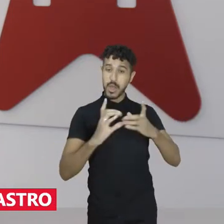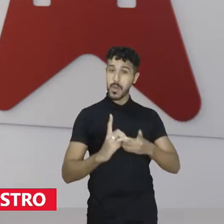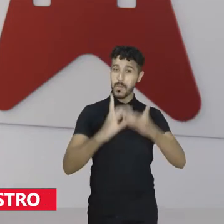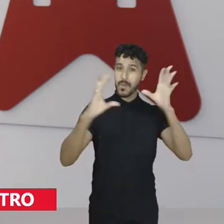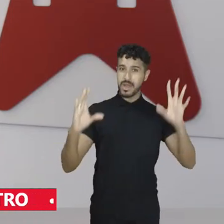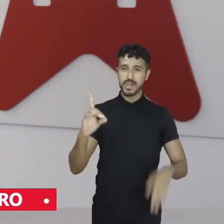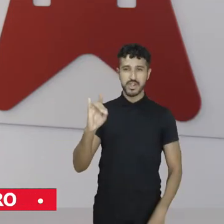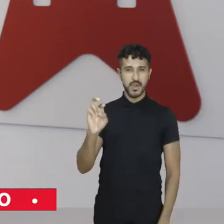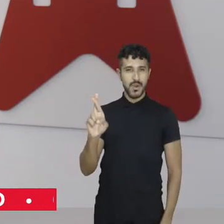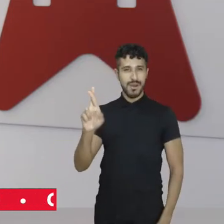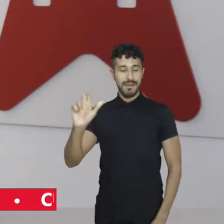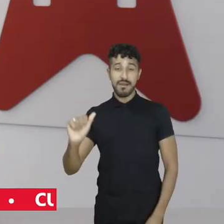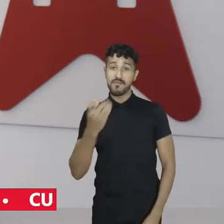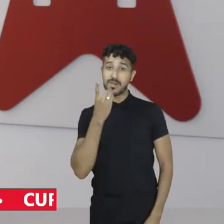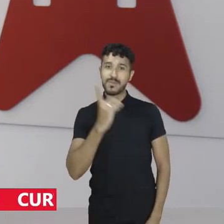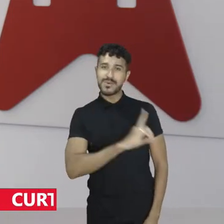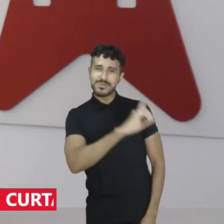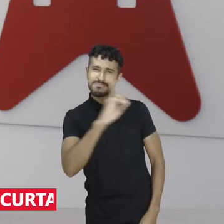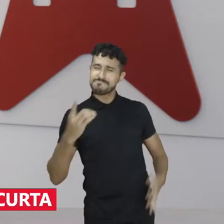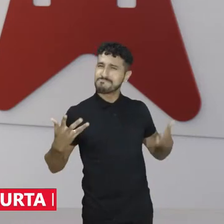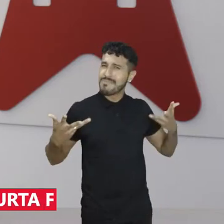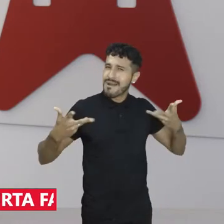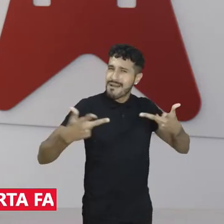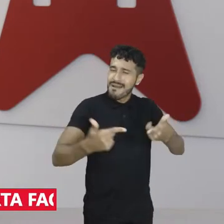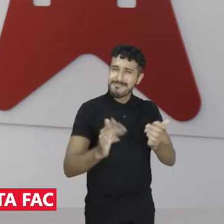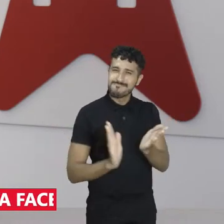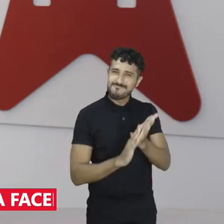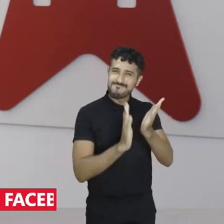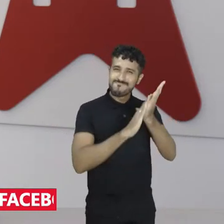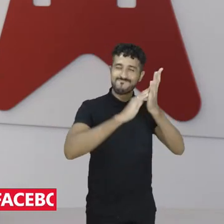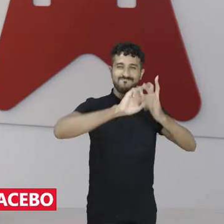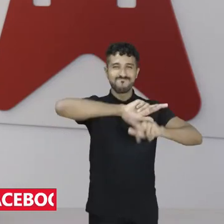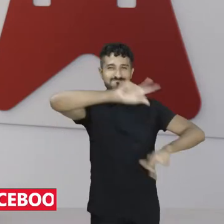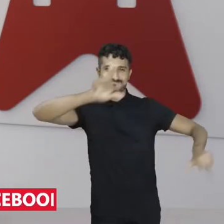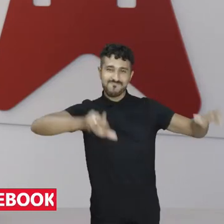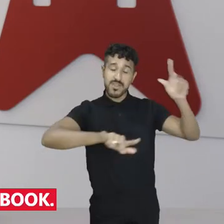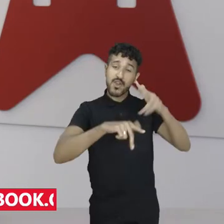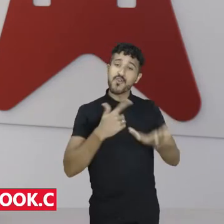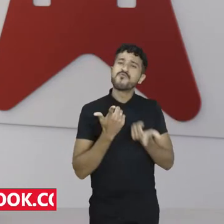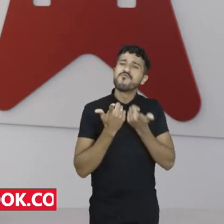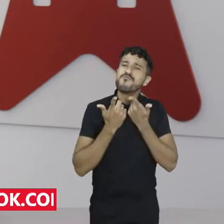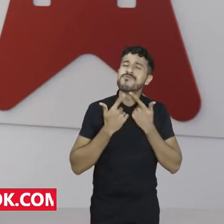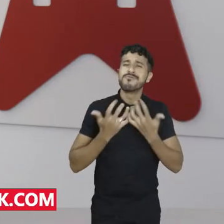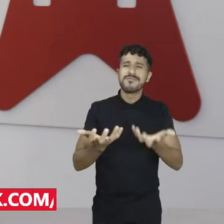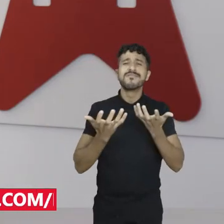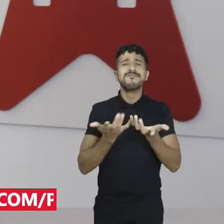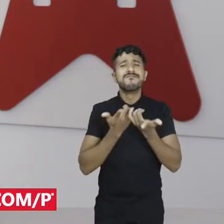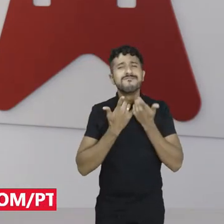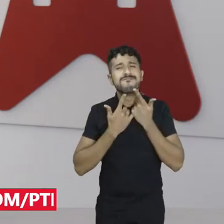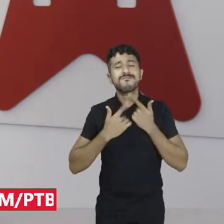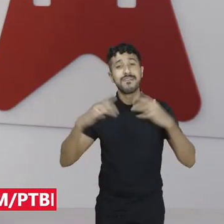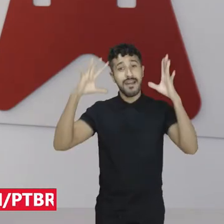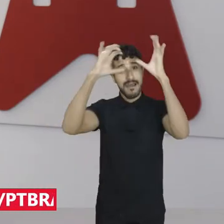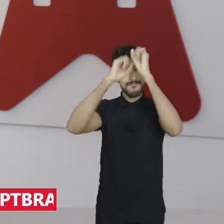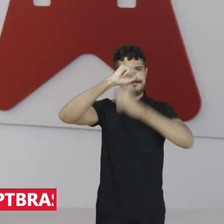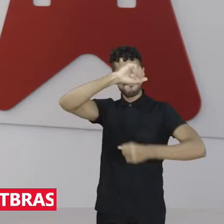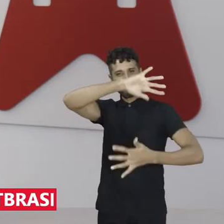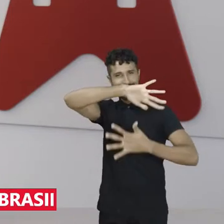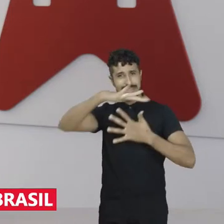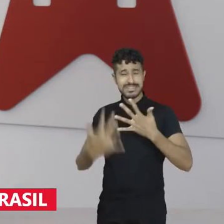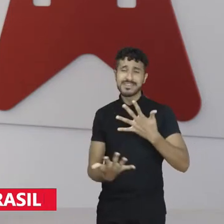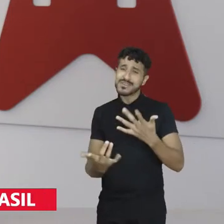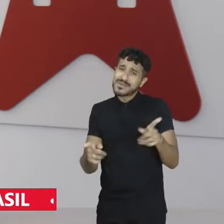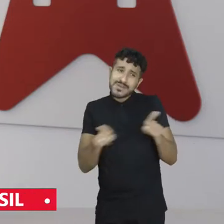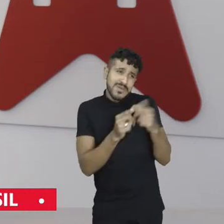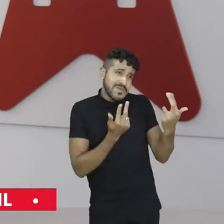Araújo comenta também, bom dia, que maravilha, viva a diversidade, eu adoraria saber a língua de sinais. Eu também, Dinorá,